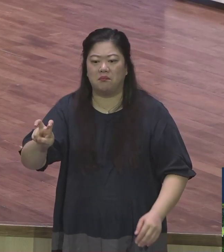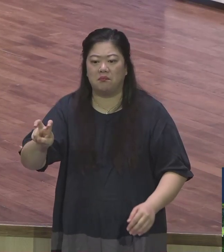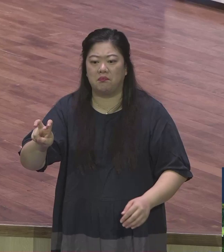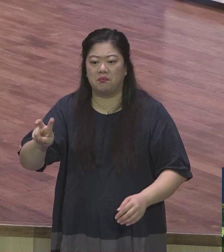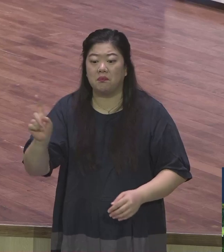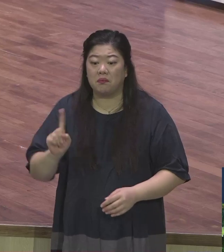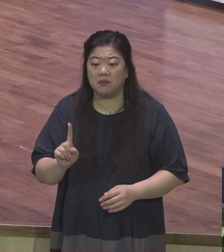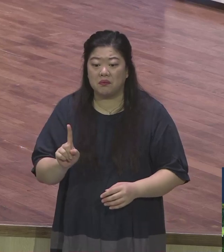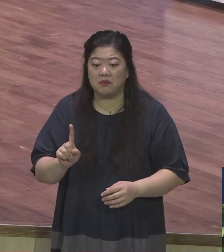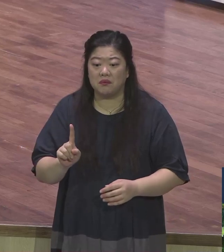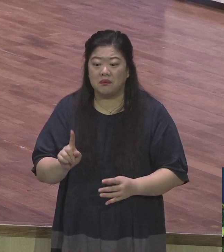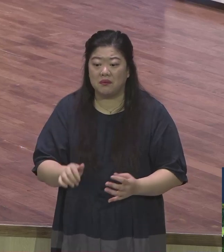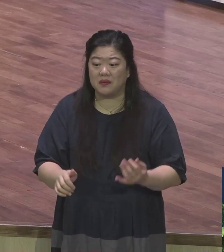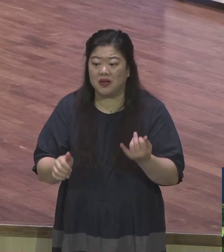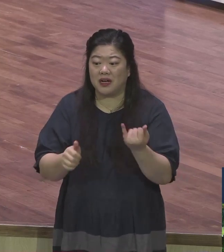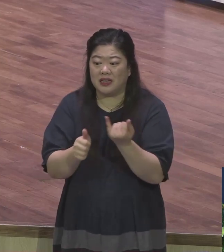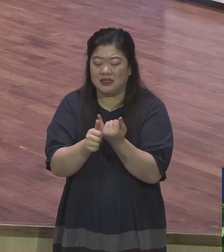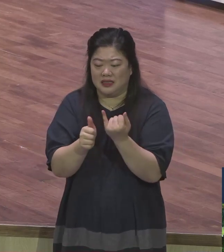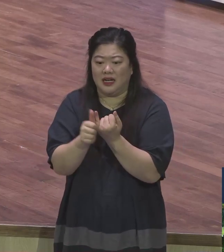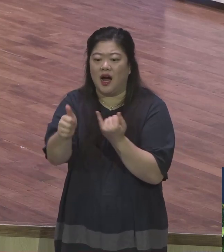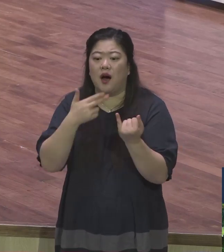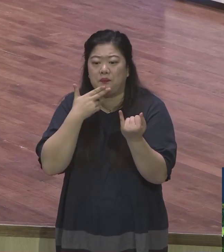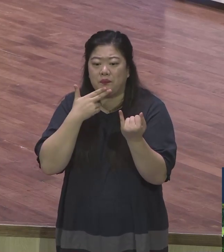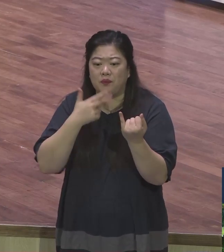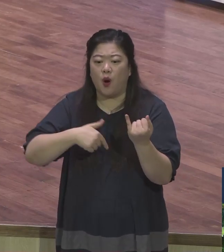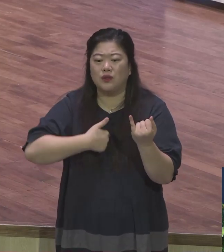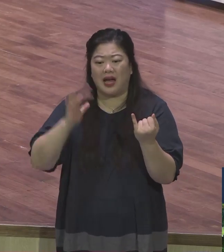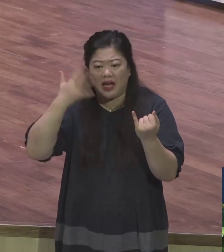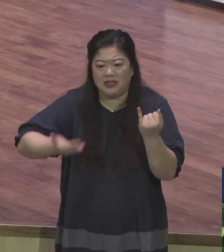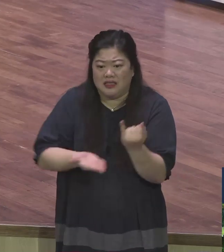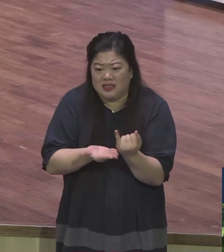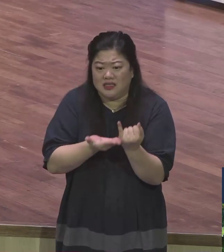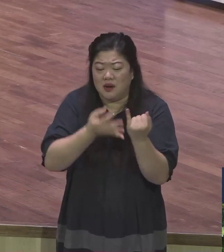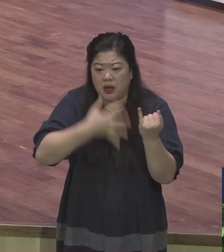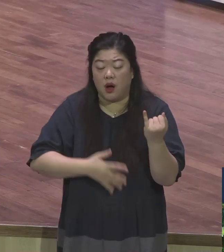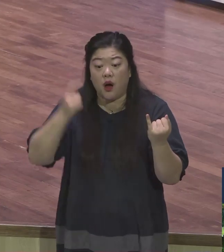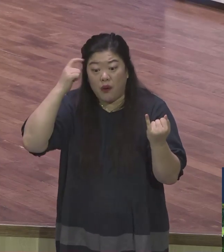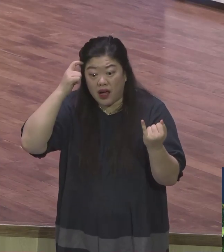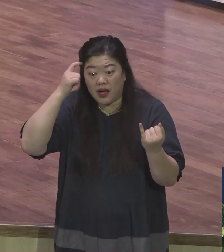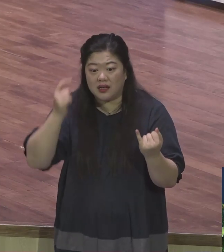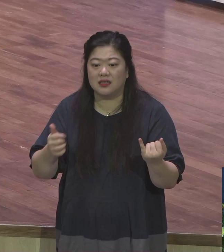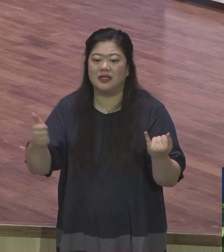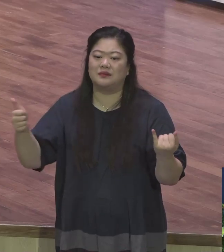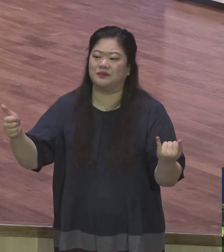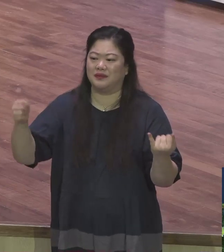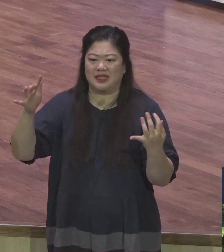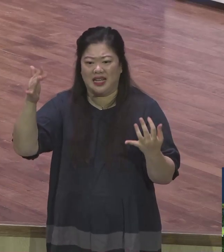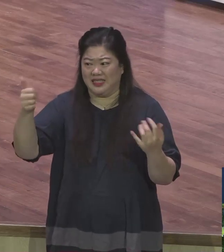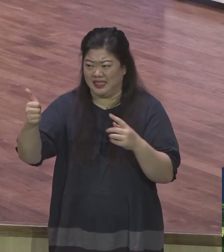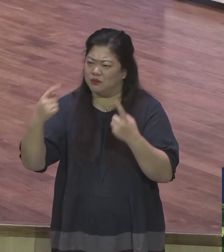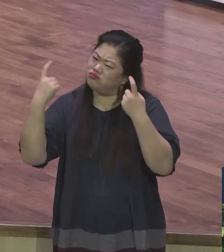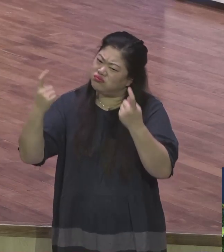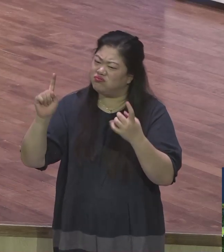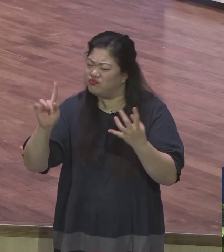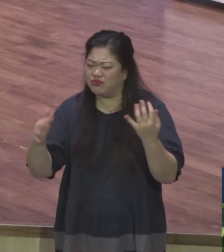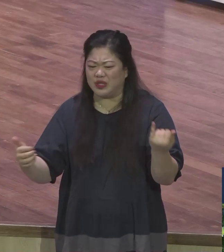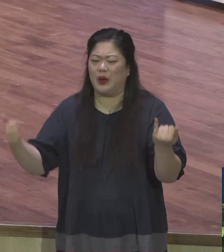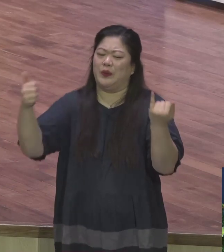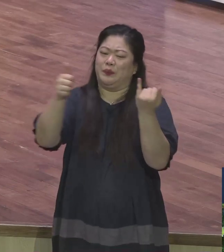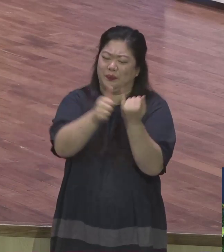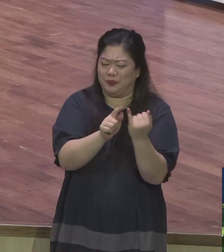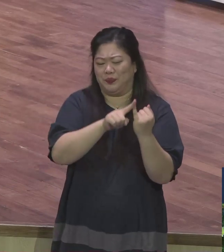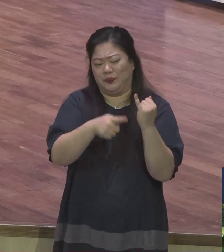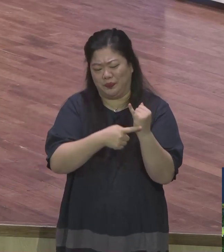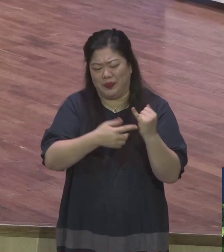가정에 대한 책임이 없어요. 그러니까 애 낳고는 그냥 가버리니까 그 엄마가 아이를 키워야 되는데 그 어머니 대상으로